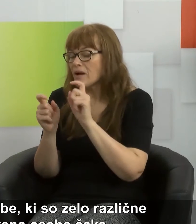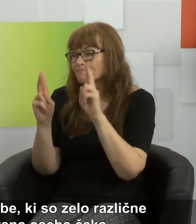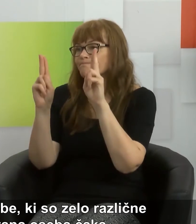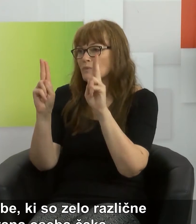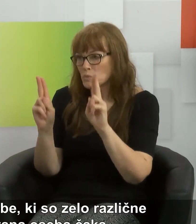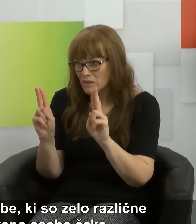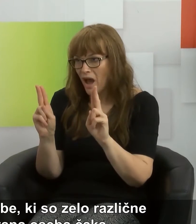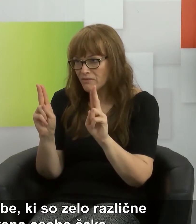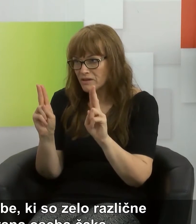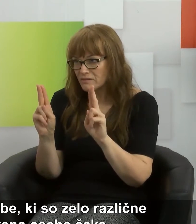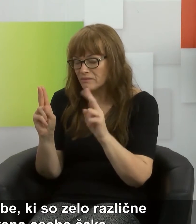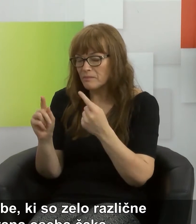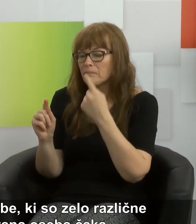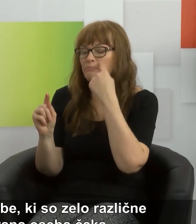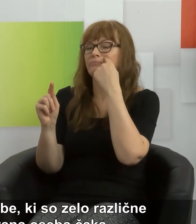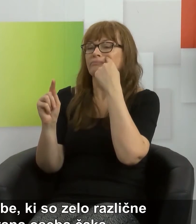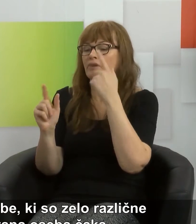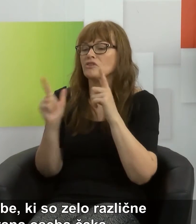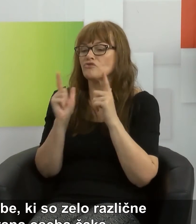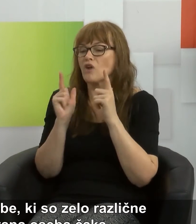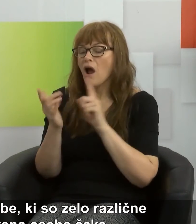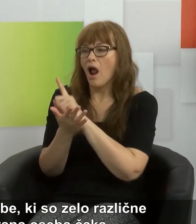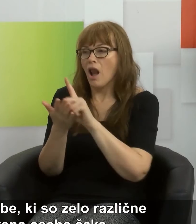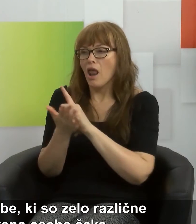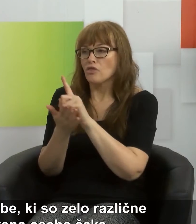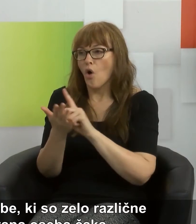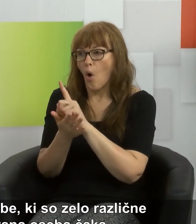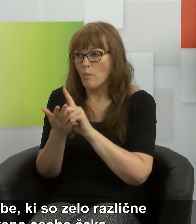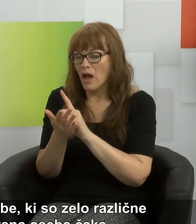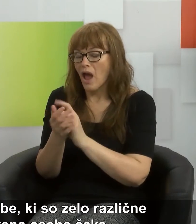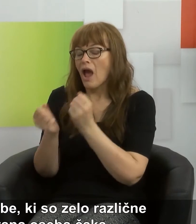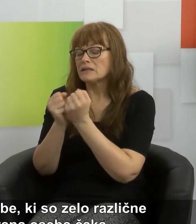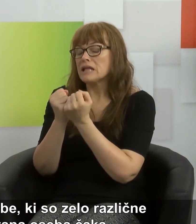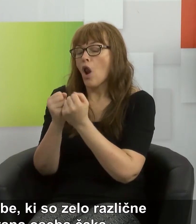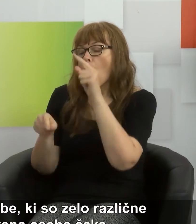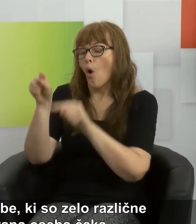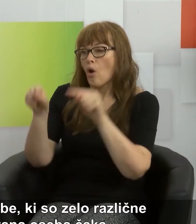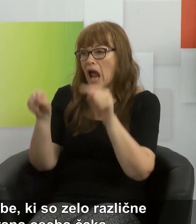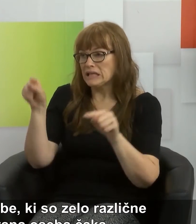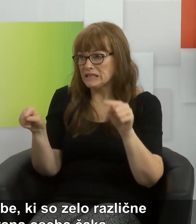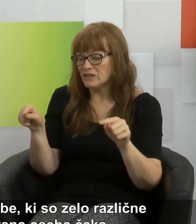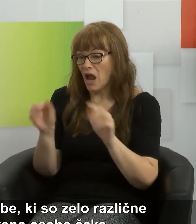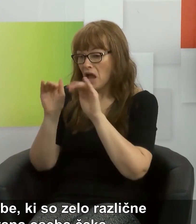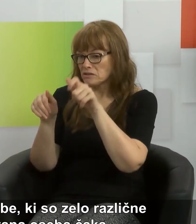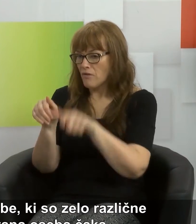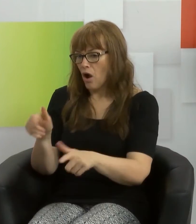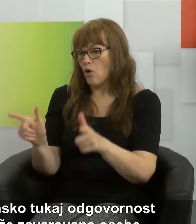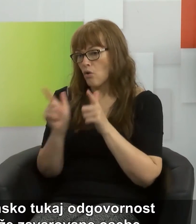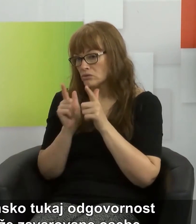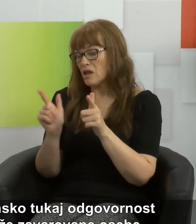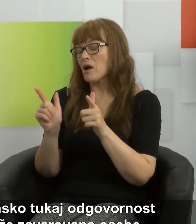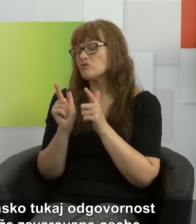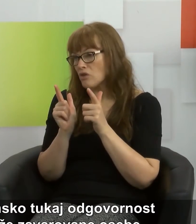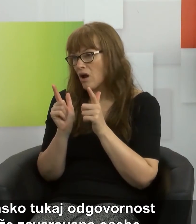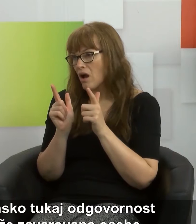ustavi. Naletimo na čakalne dobe, ki so zelo različne in tukaj ta zavarovana oseba čaka.